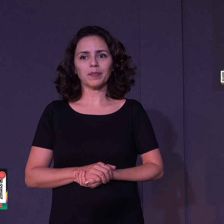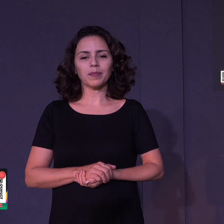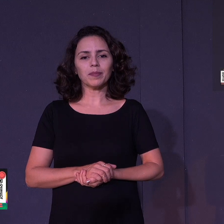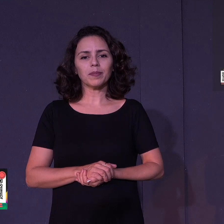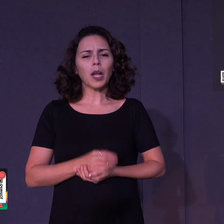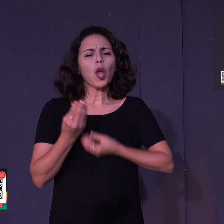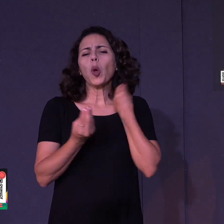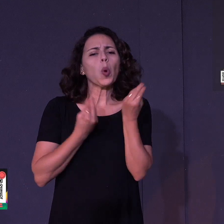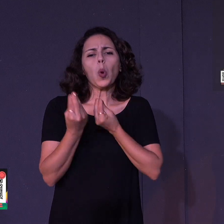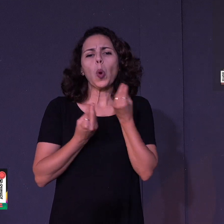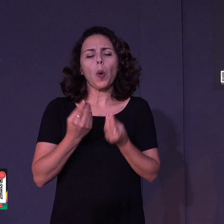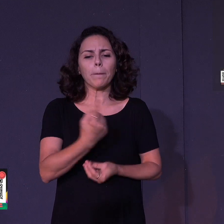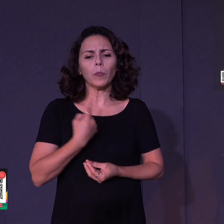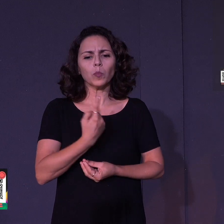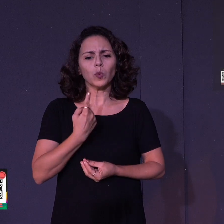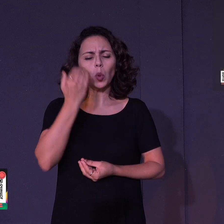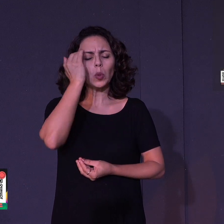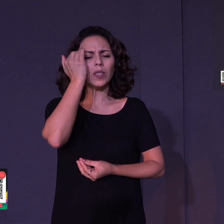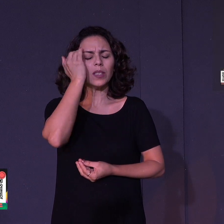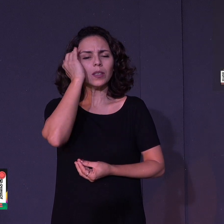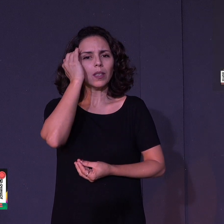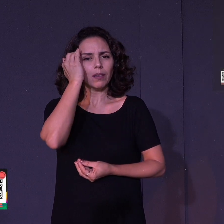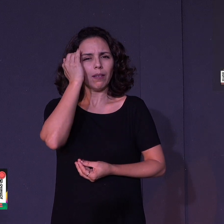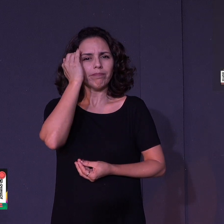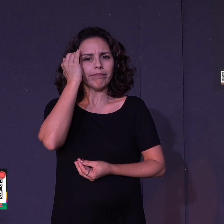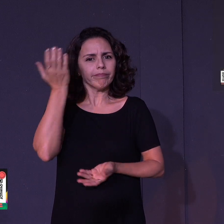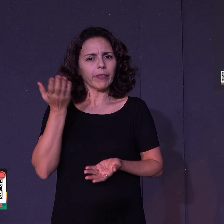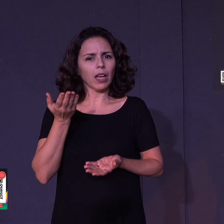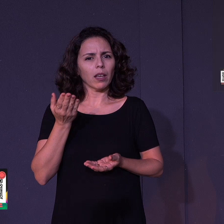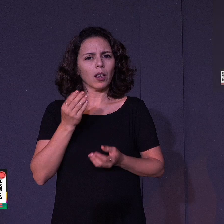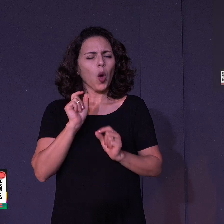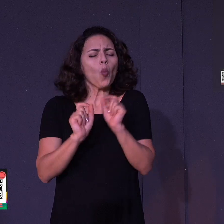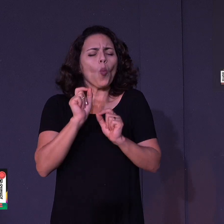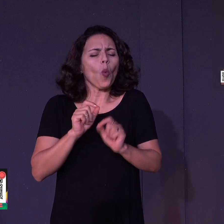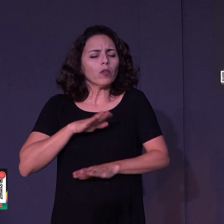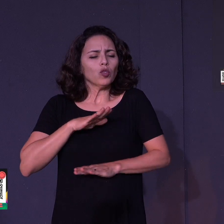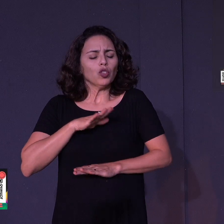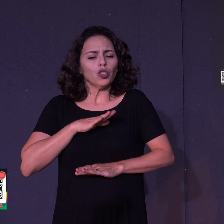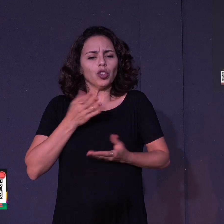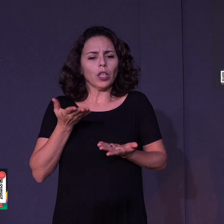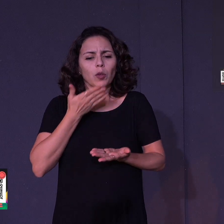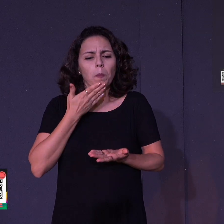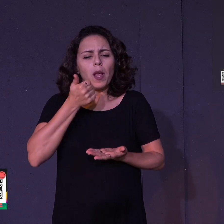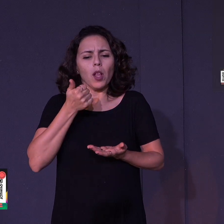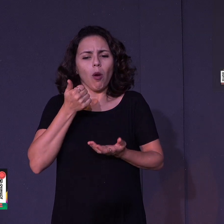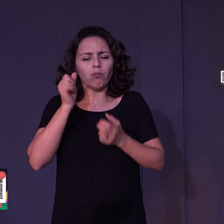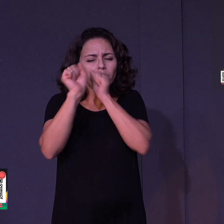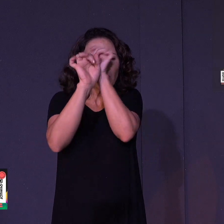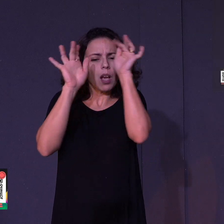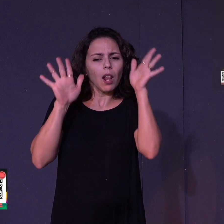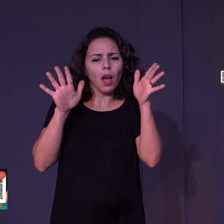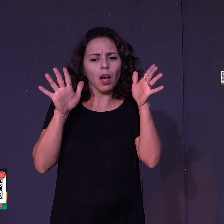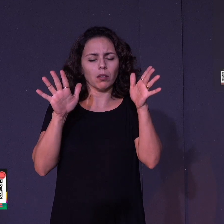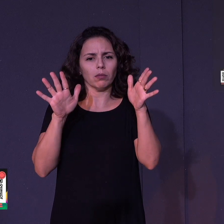como nós podemos entender isso? De que forma podemos compreender melhor a afirmação da palavra de Deus de que o